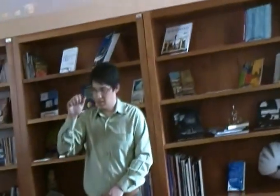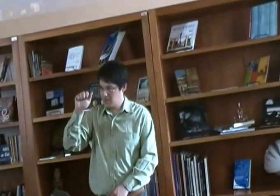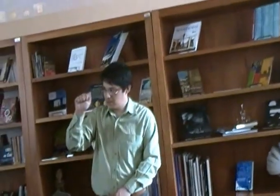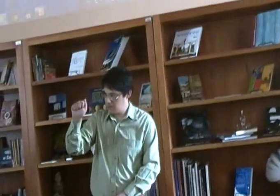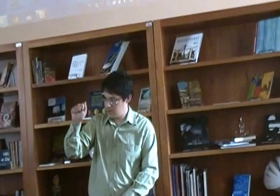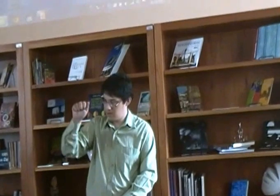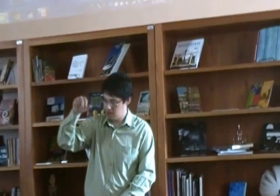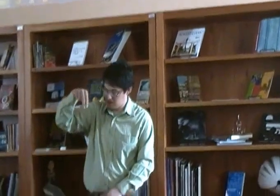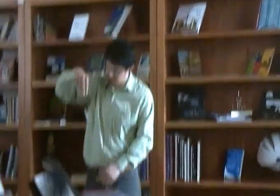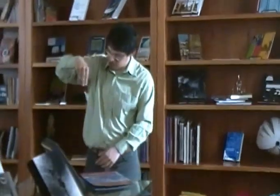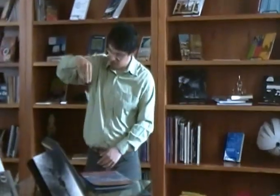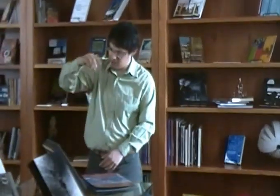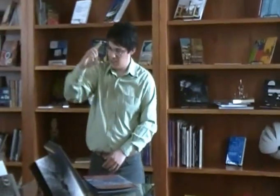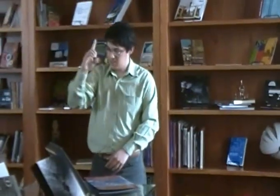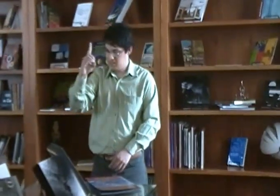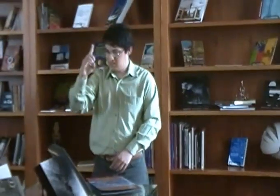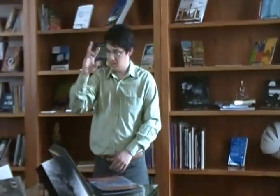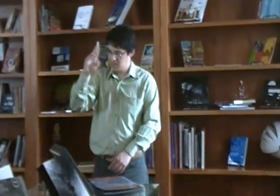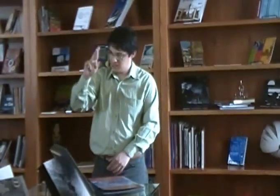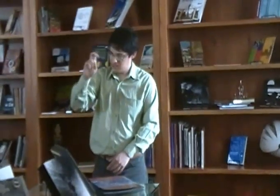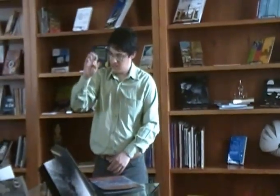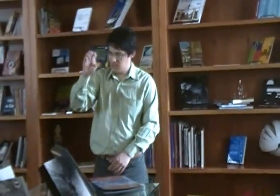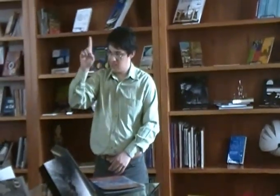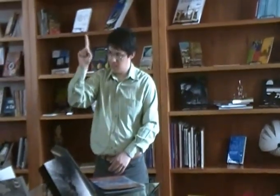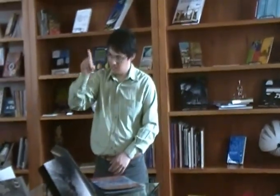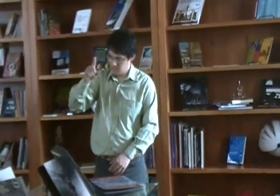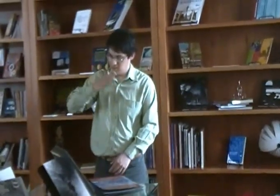falar. Meu nome é André.